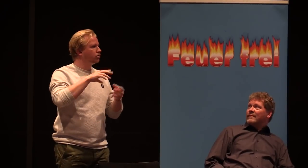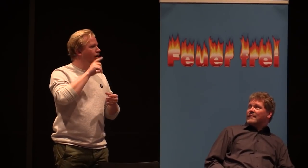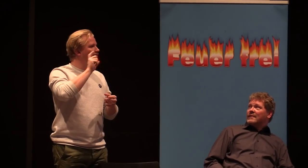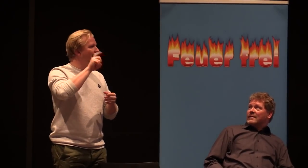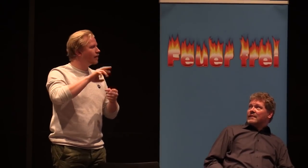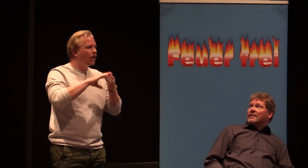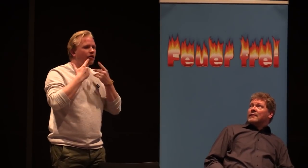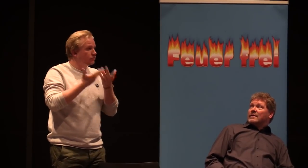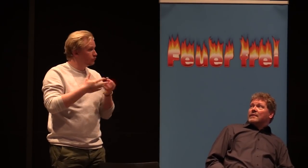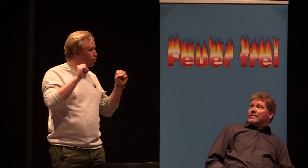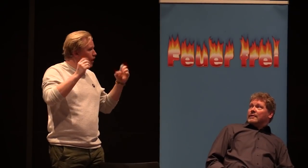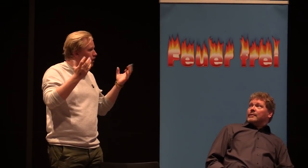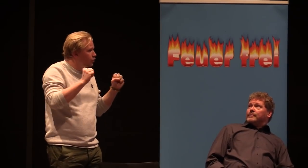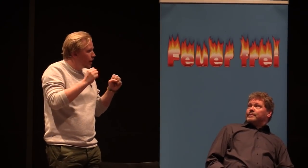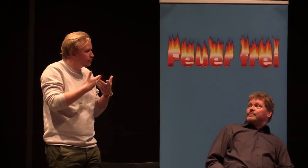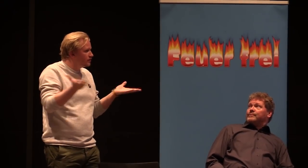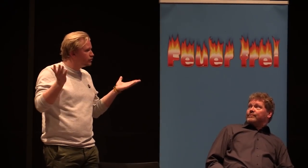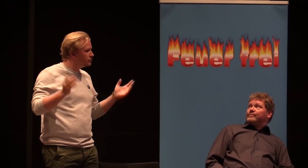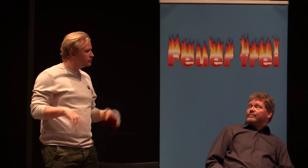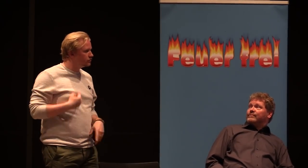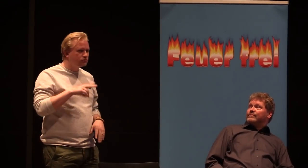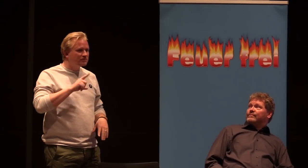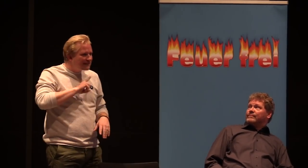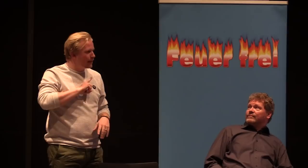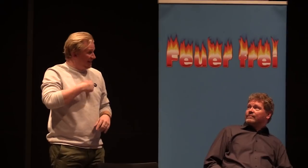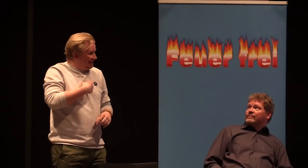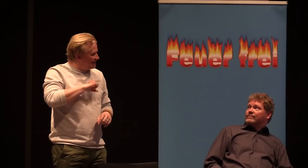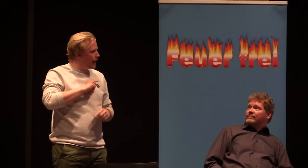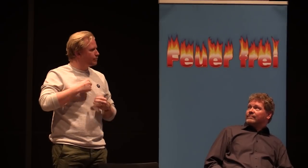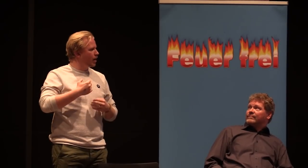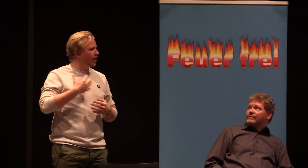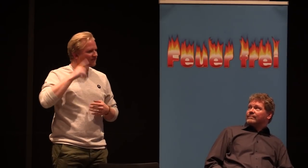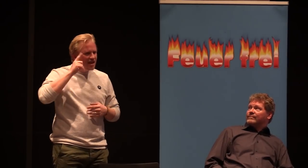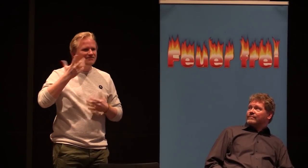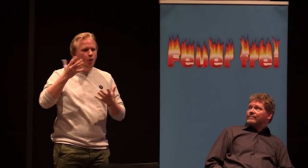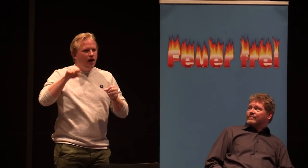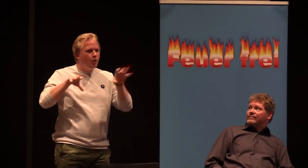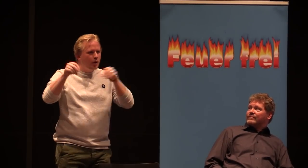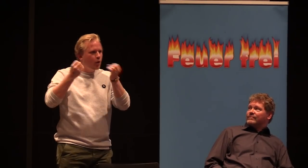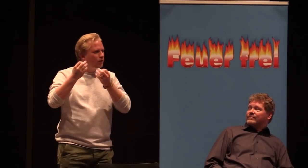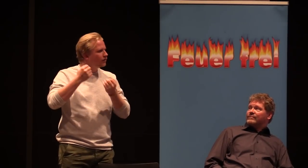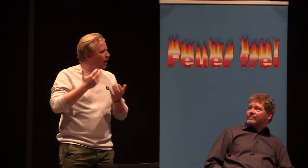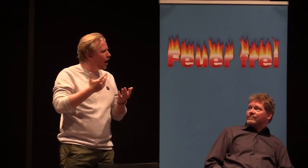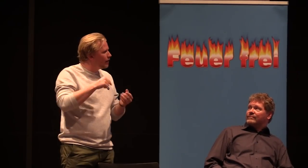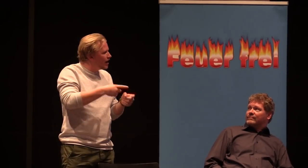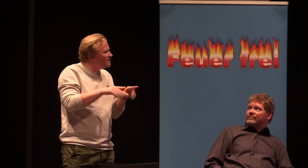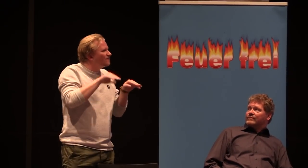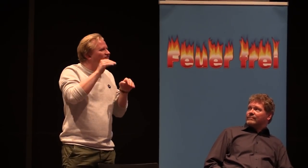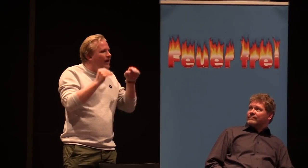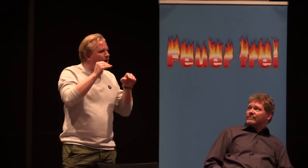übernehmen. Und auch zur Digitalisierung, da gibt es gar nichts an Angeboten. Ich muss ja selber entscheiden, wo ich mir